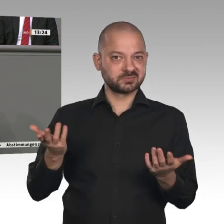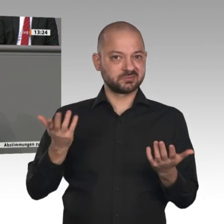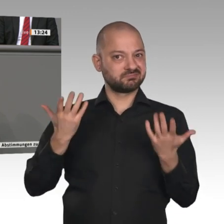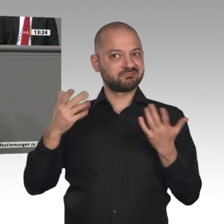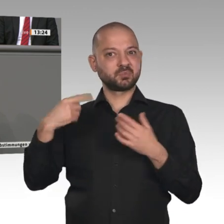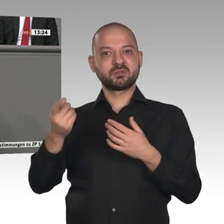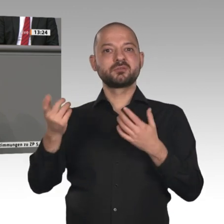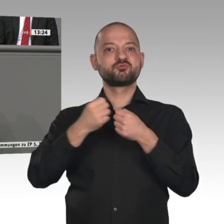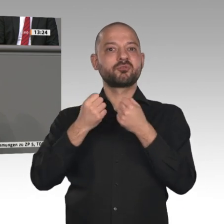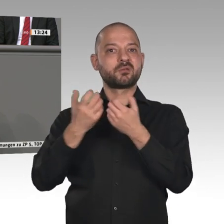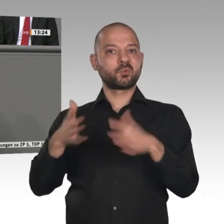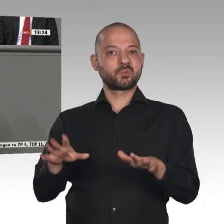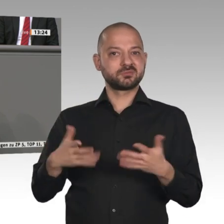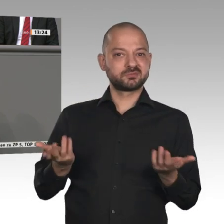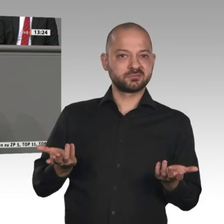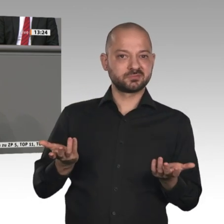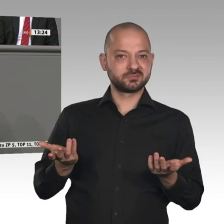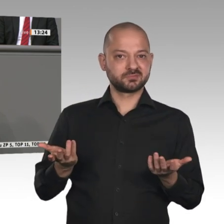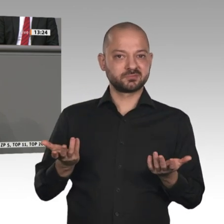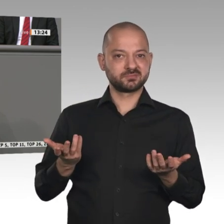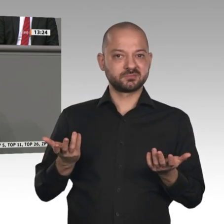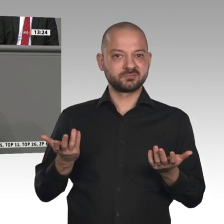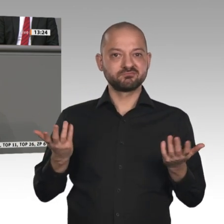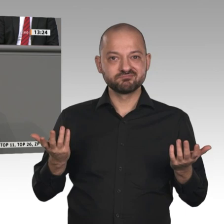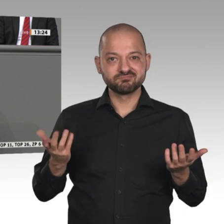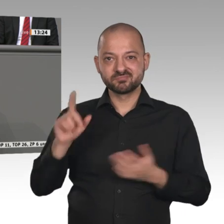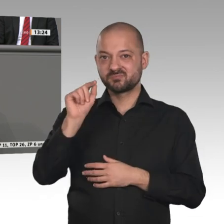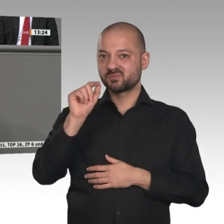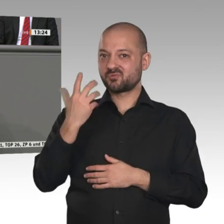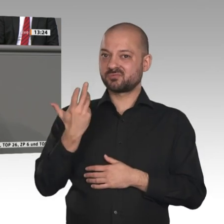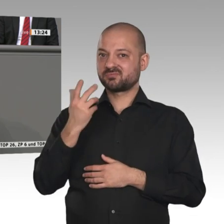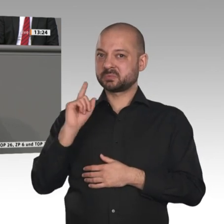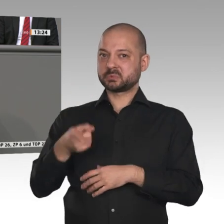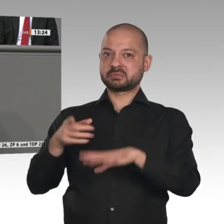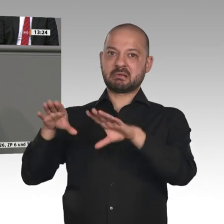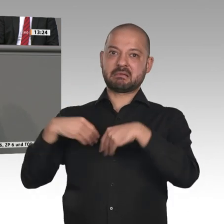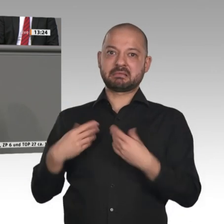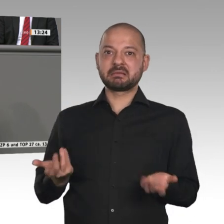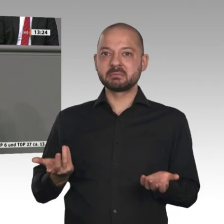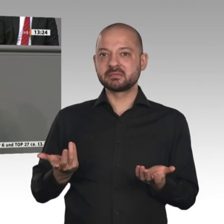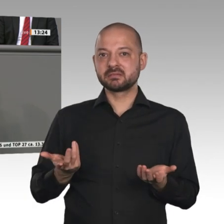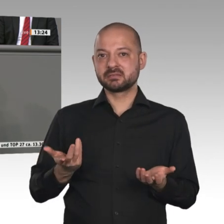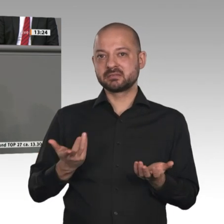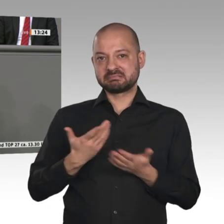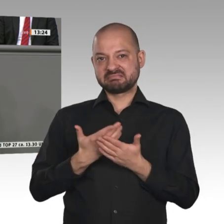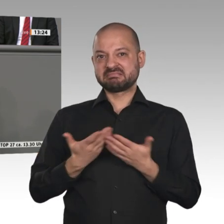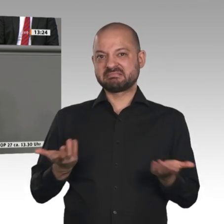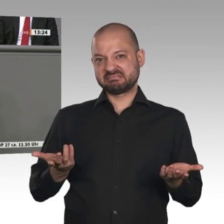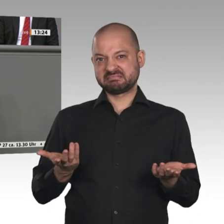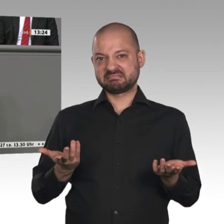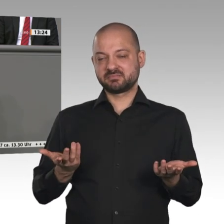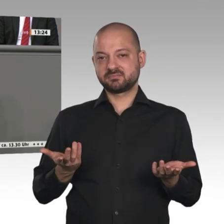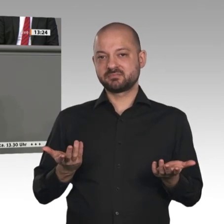und Bürgerinnen unseres Staates muss sich dieser Staat annehmen. Abstrus ist daher allerdings ein